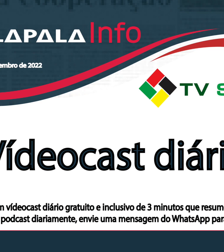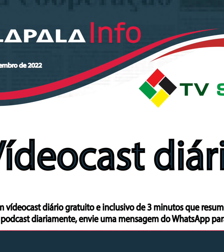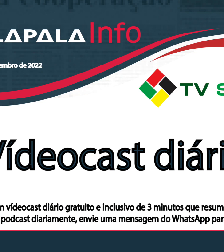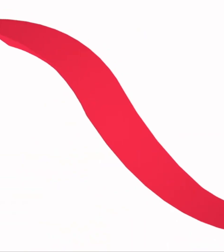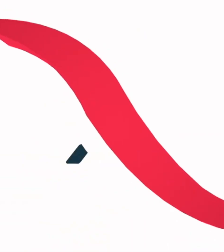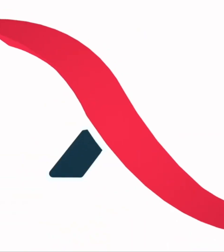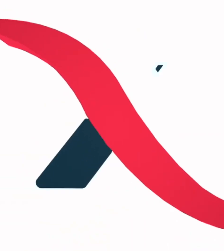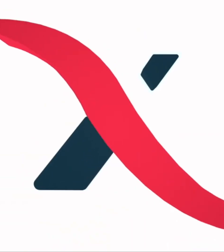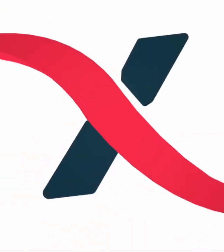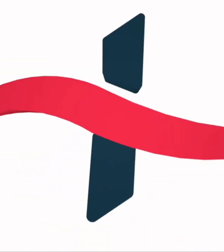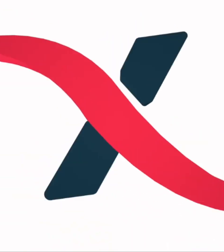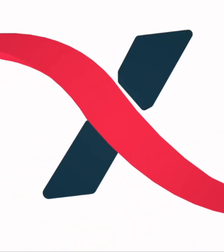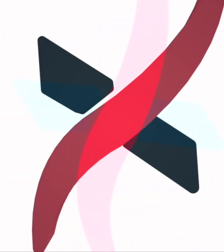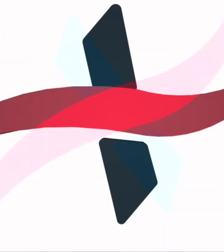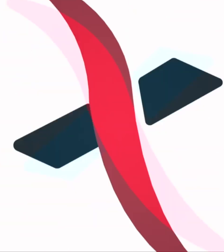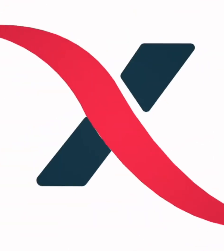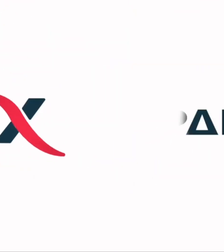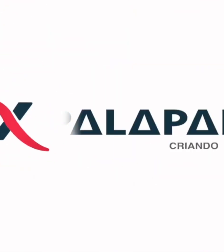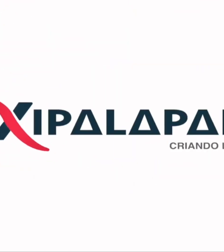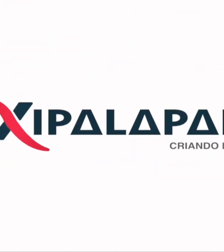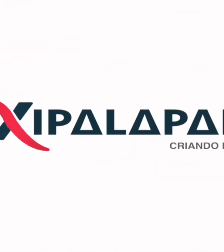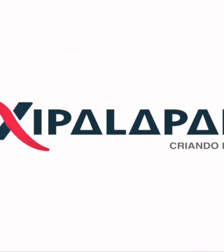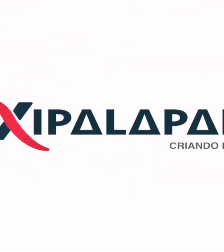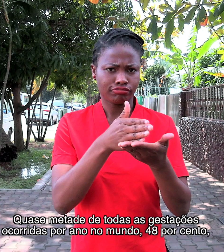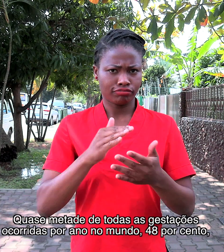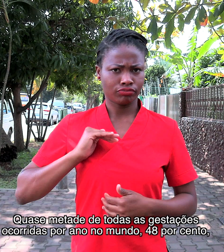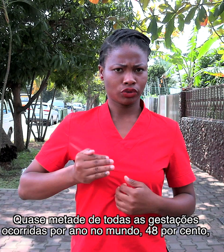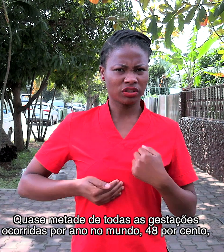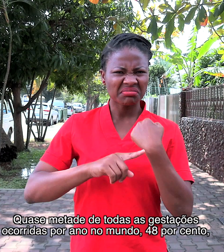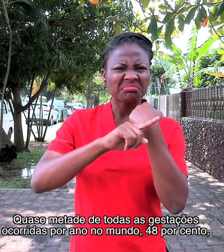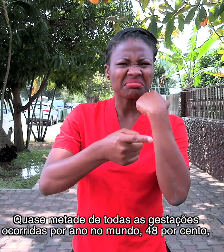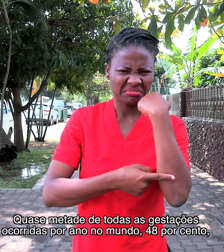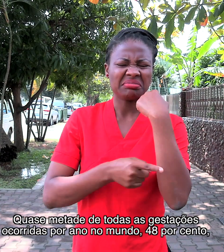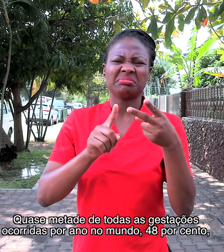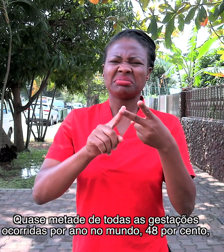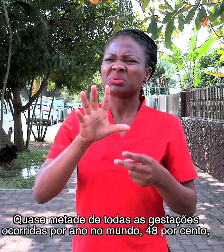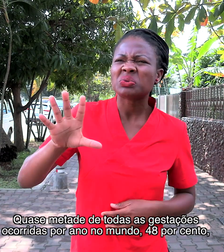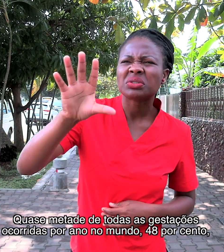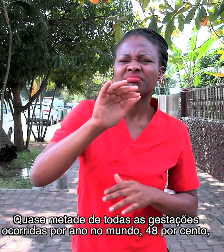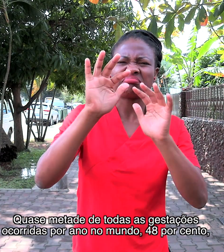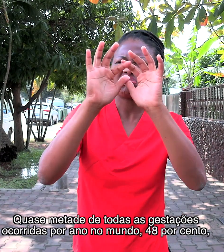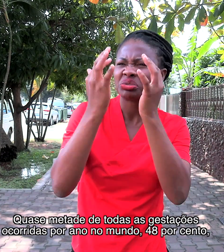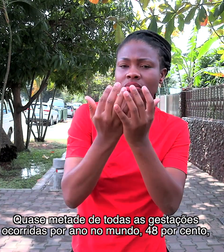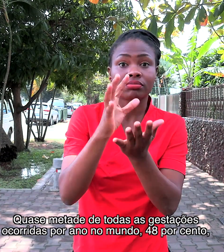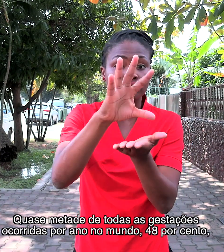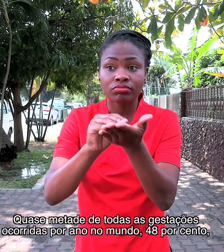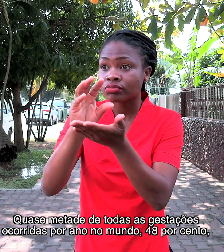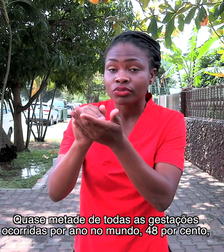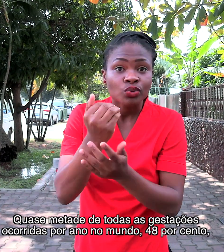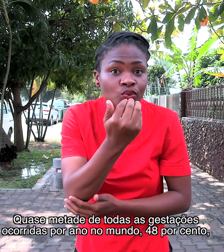Chipalapala Info, edição 22 de setembro. Quase metade de todas as gestações ocorridas por